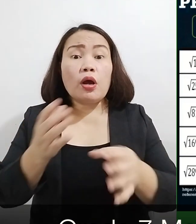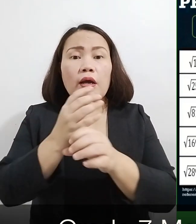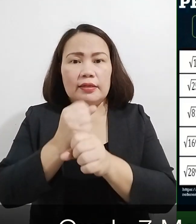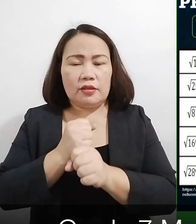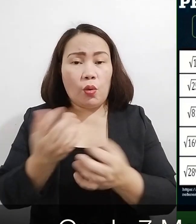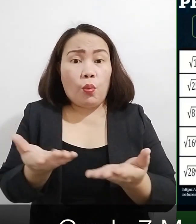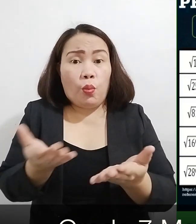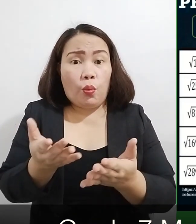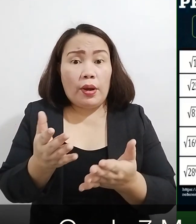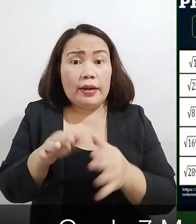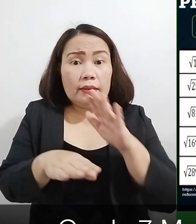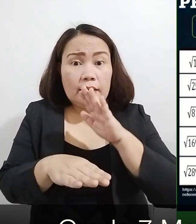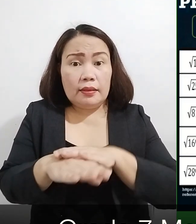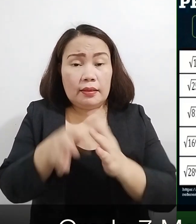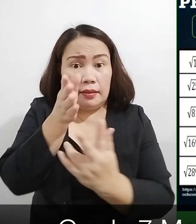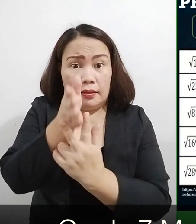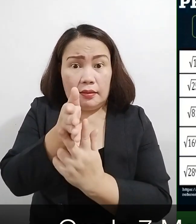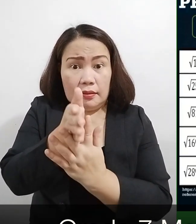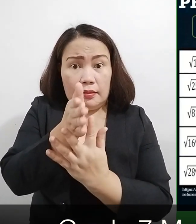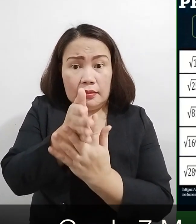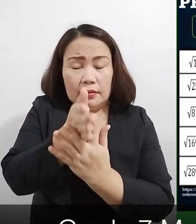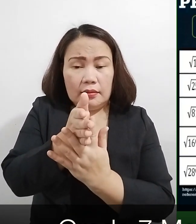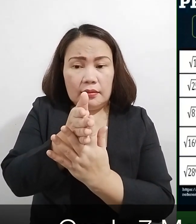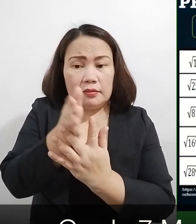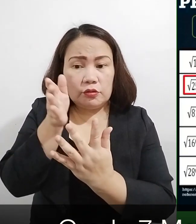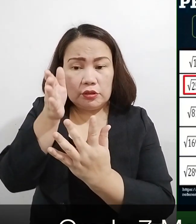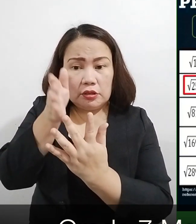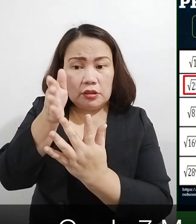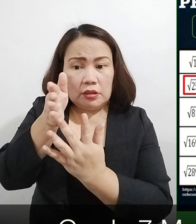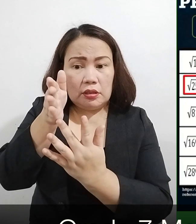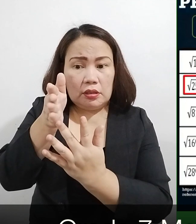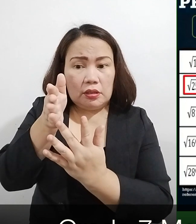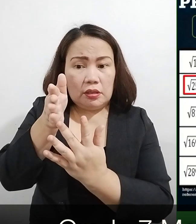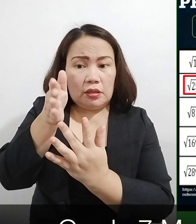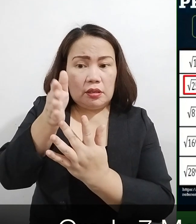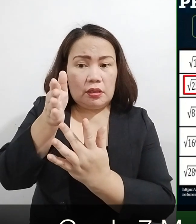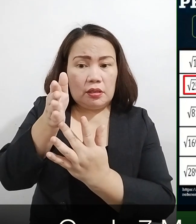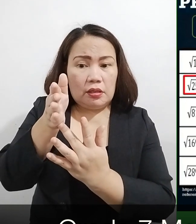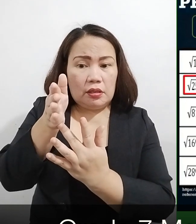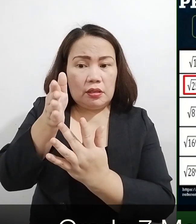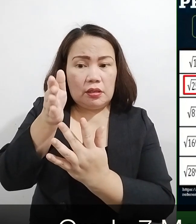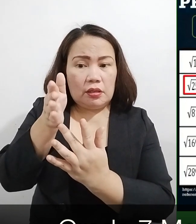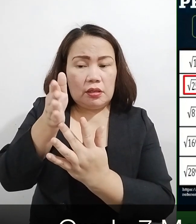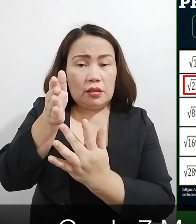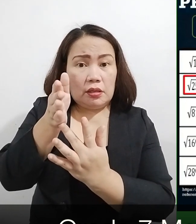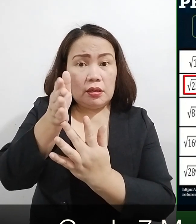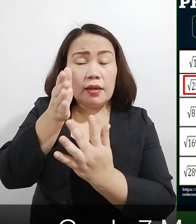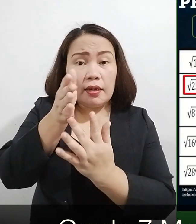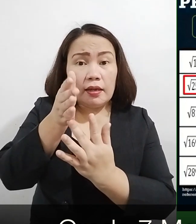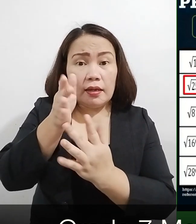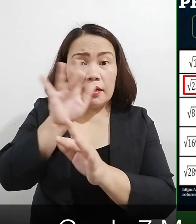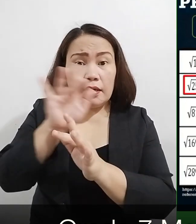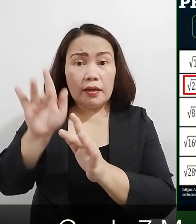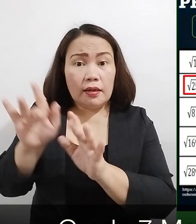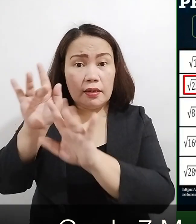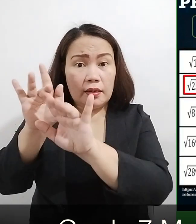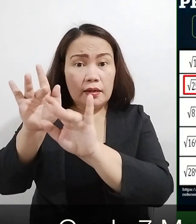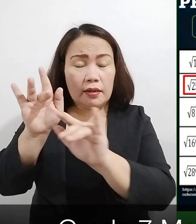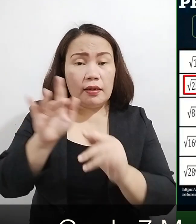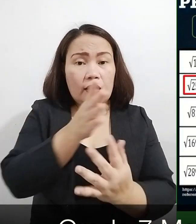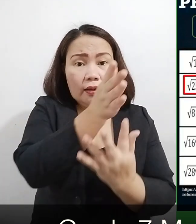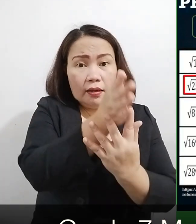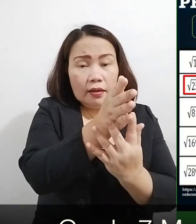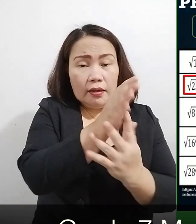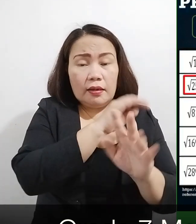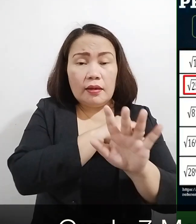siya napapagitna. So, therefore, nasa gitna siya ni square root of 25 and square root of 36. So,